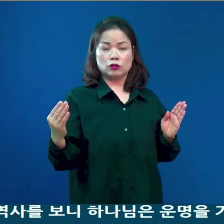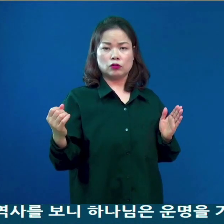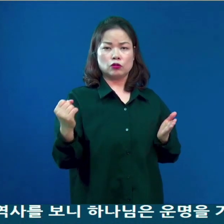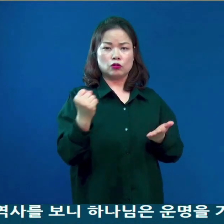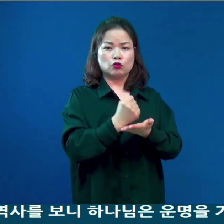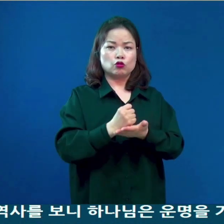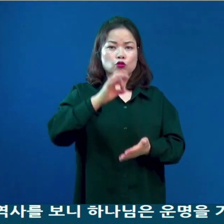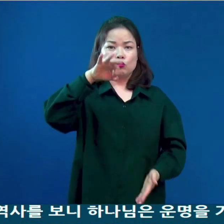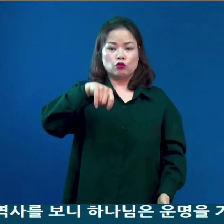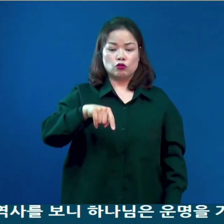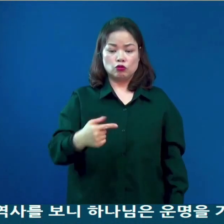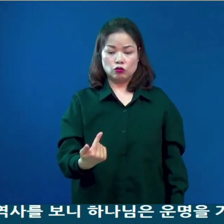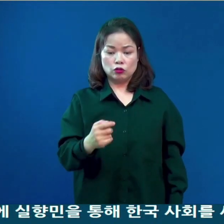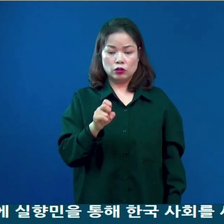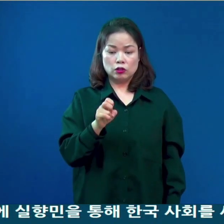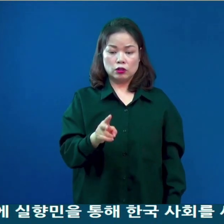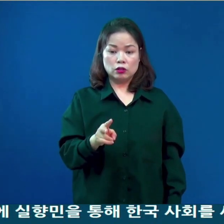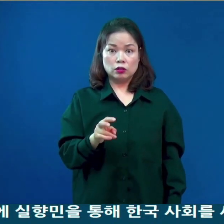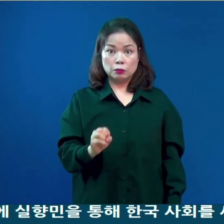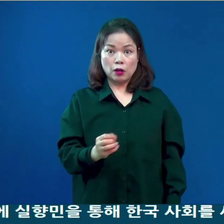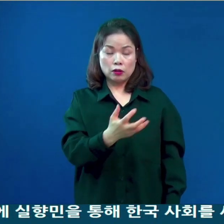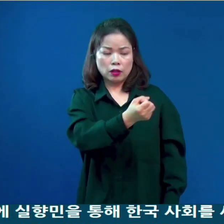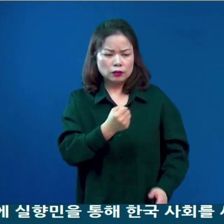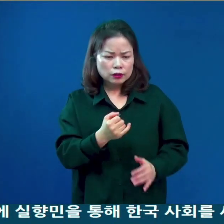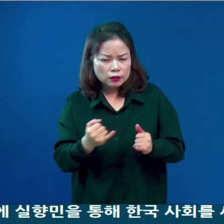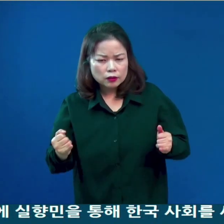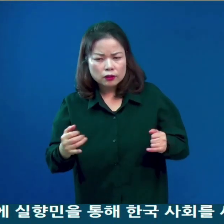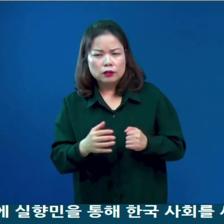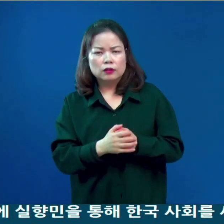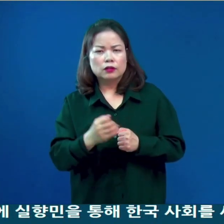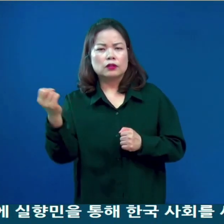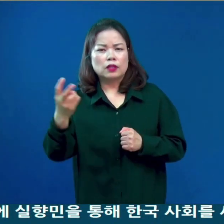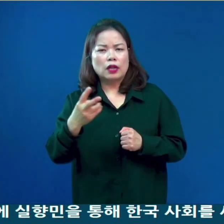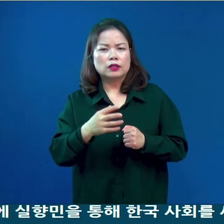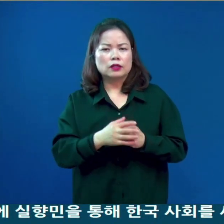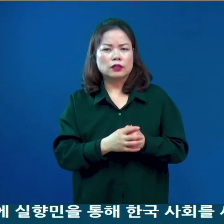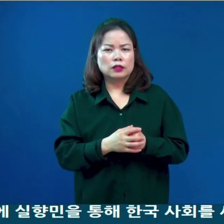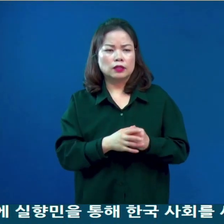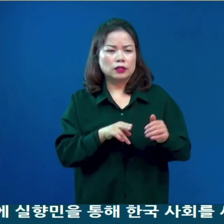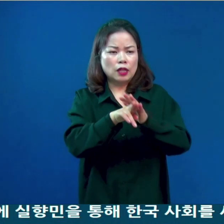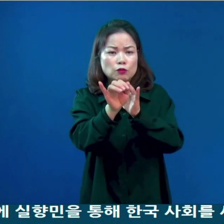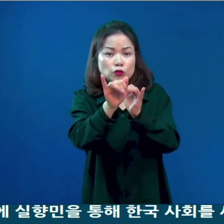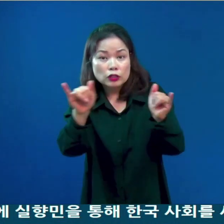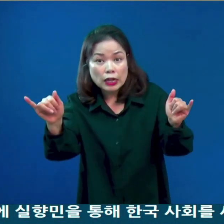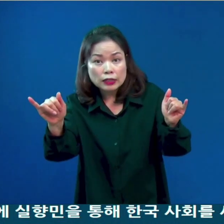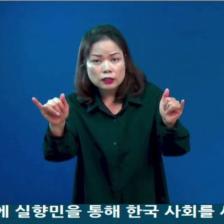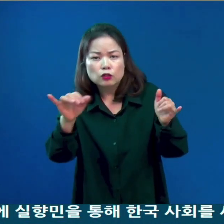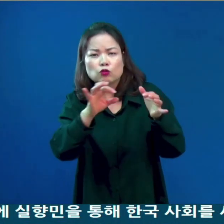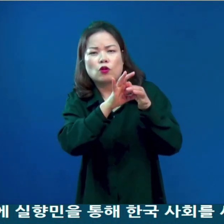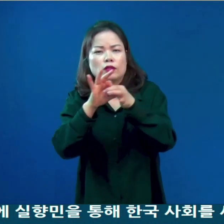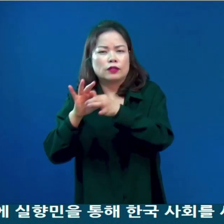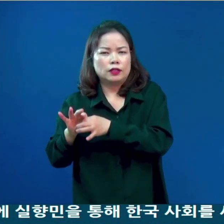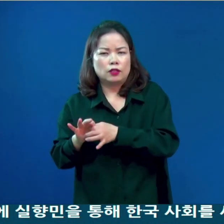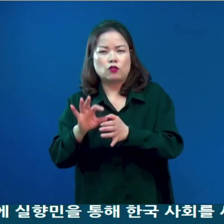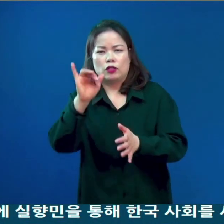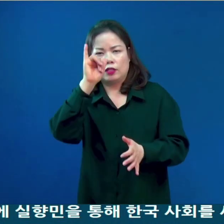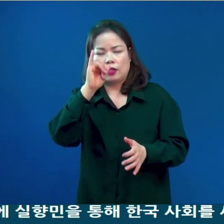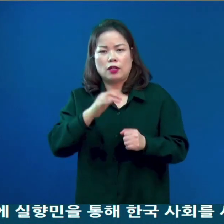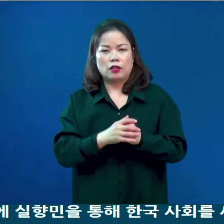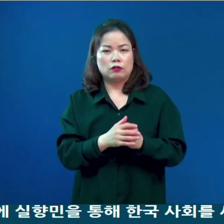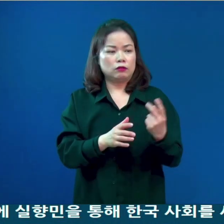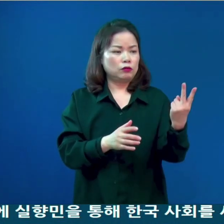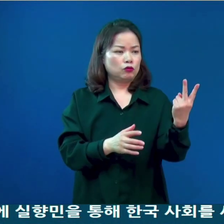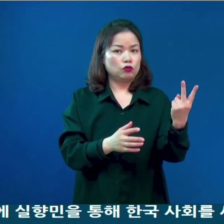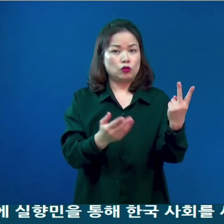운명을 가진 자들이 탈북민으로 다시 90년대부터 이 명맥을 이어가게 하셨어요. 이 둘을